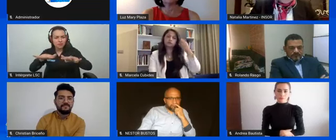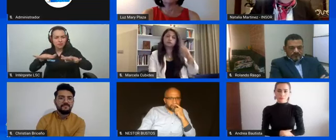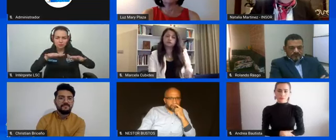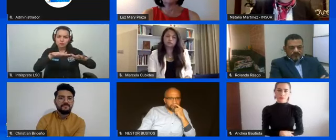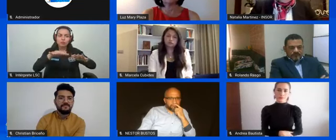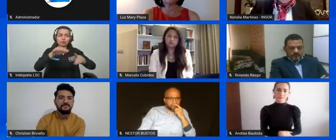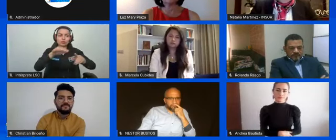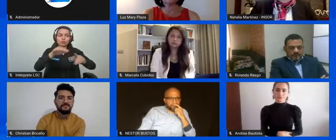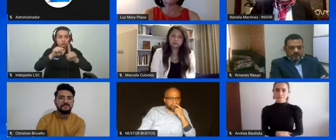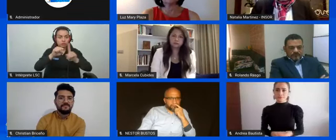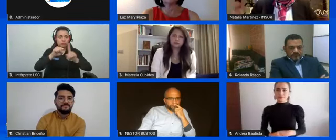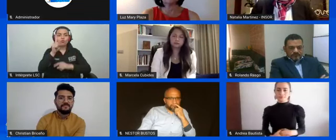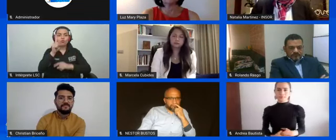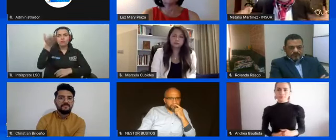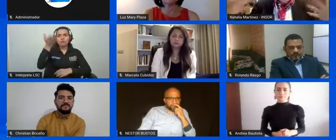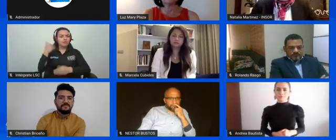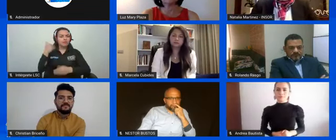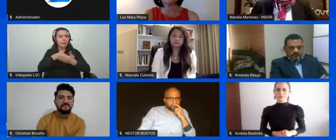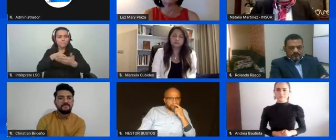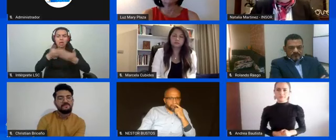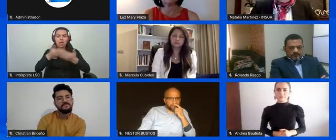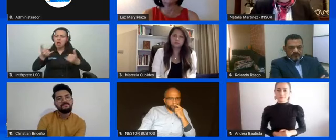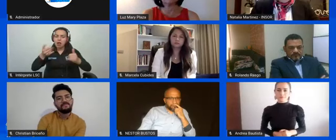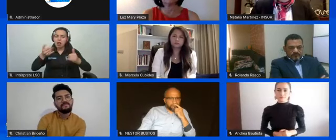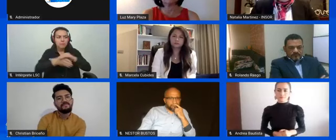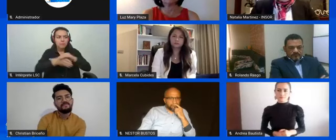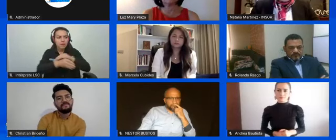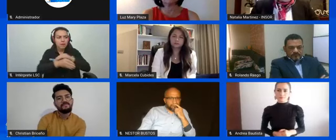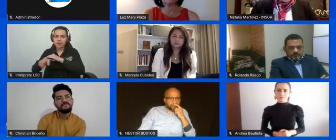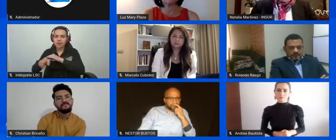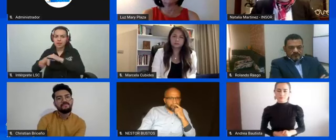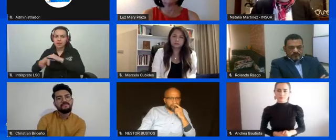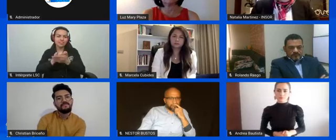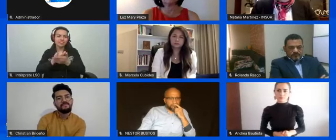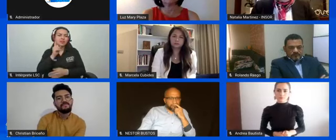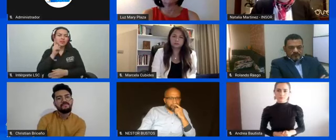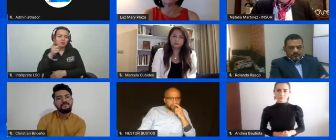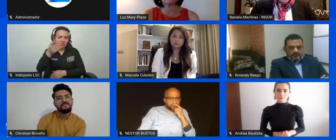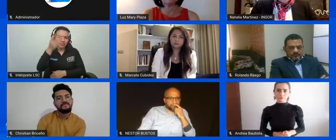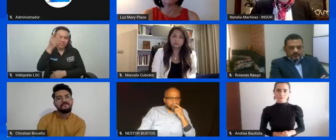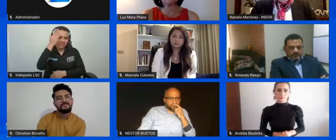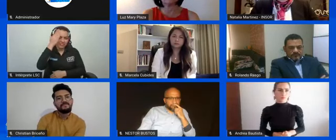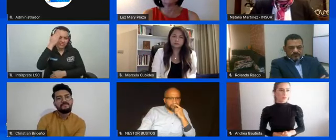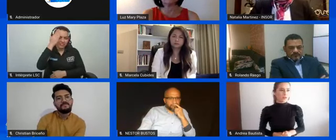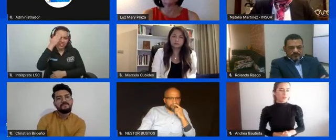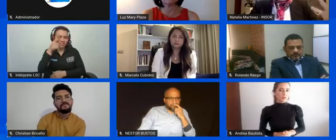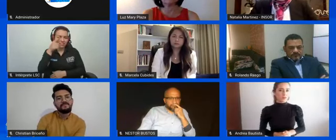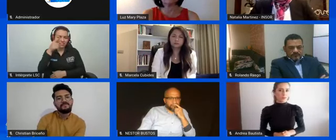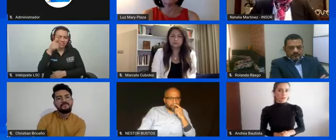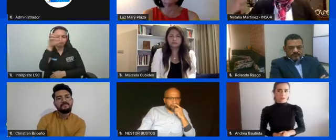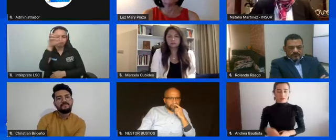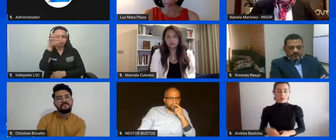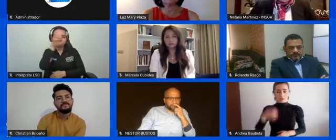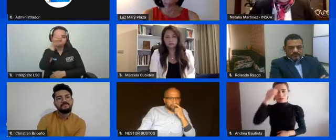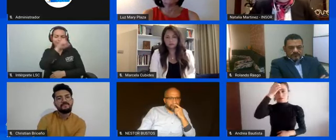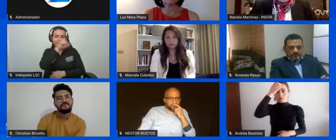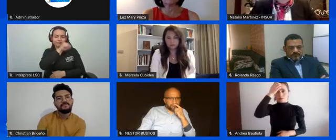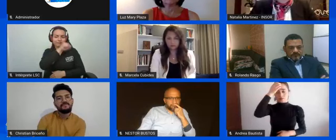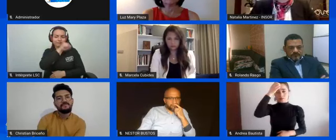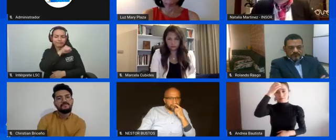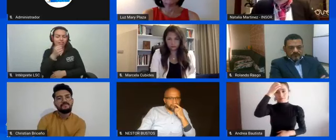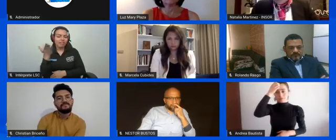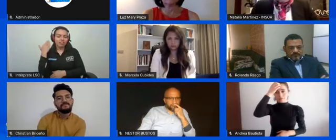también obedecía a tu cercanía y a tu conocimiento de la comunidad sorda, esa contribución en términos de contenido y